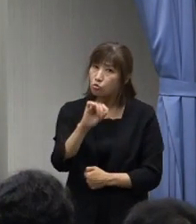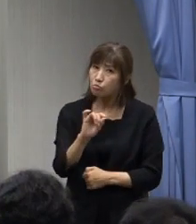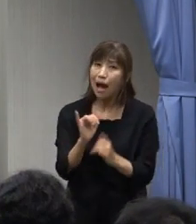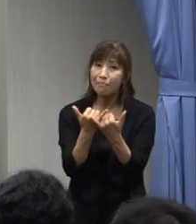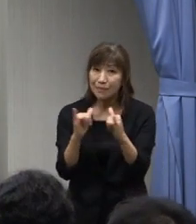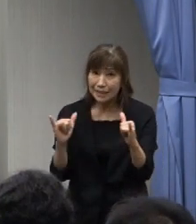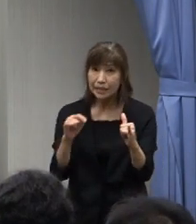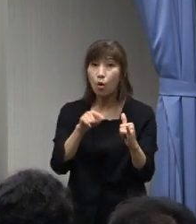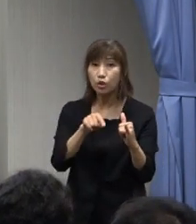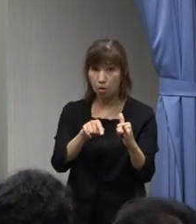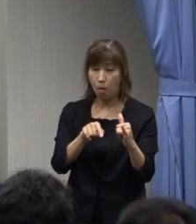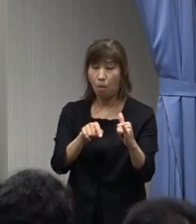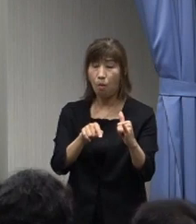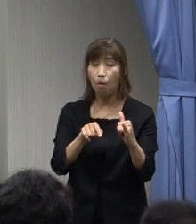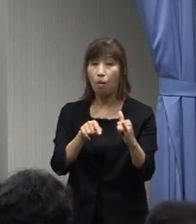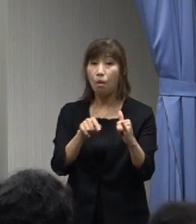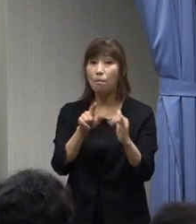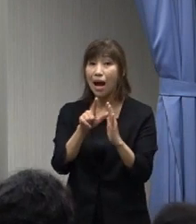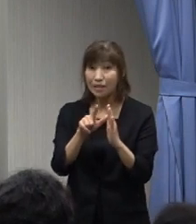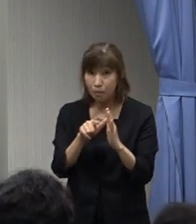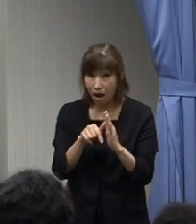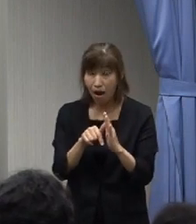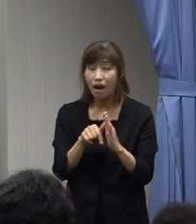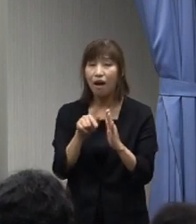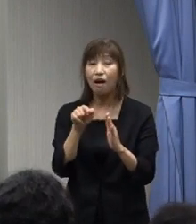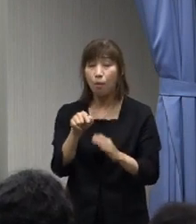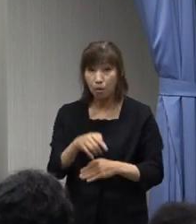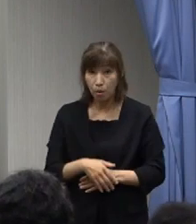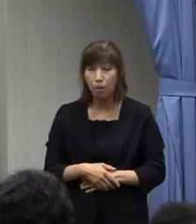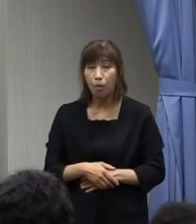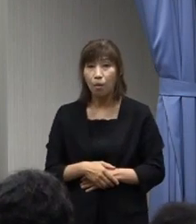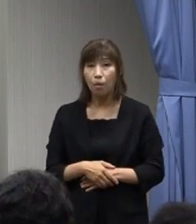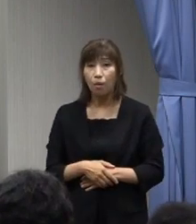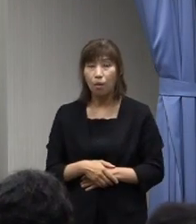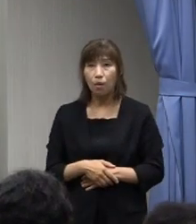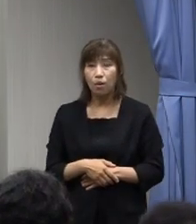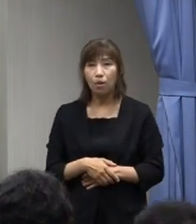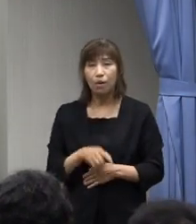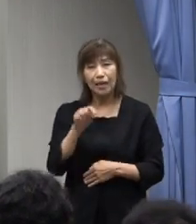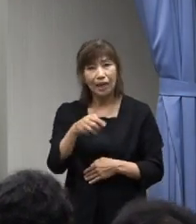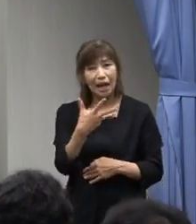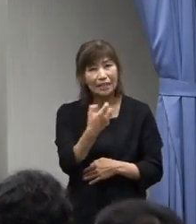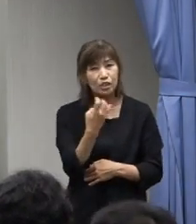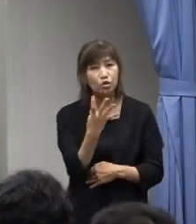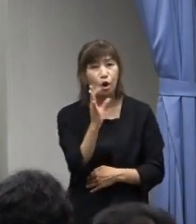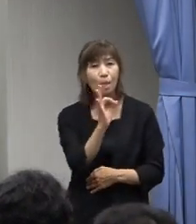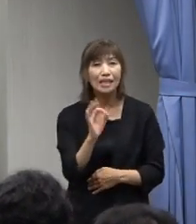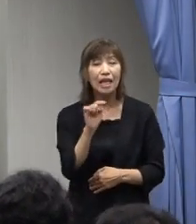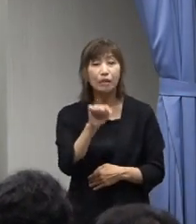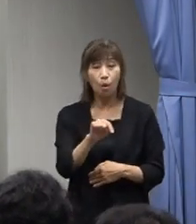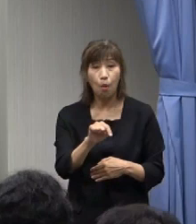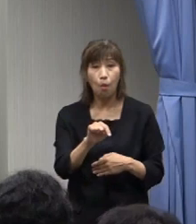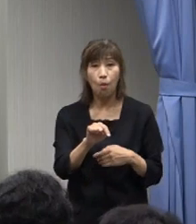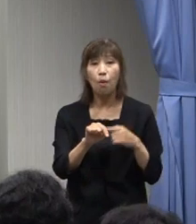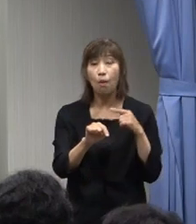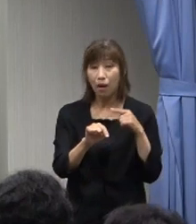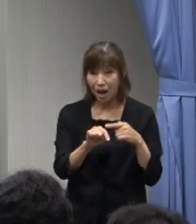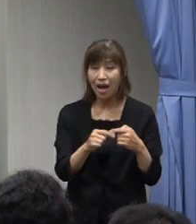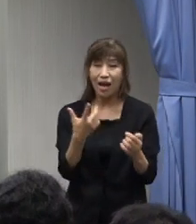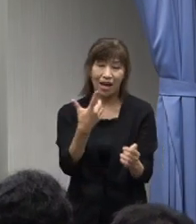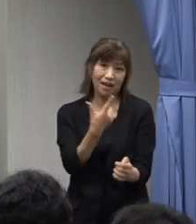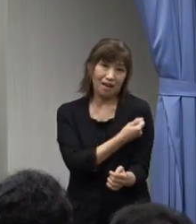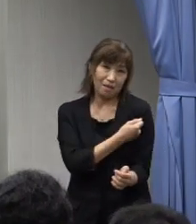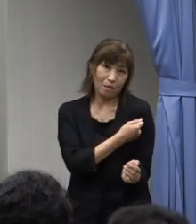方はこのうち 84% の方が予防接種を受けてい